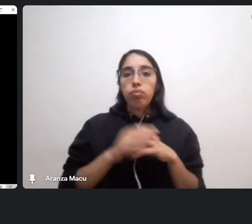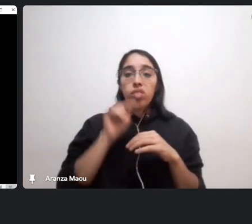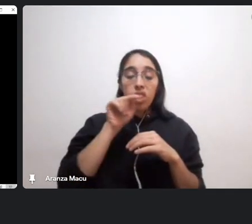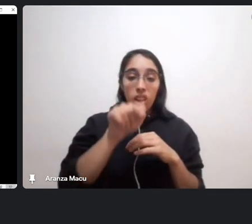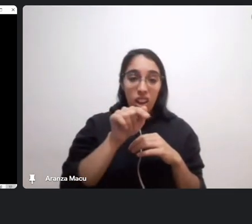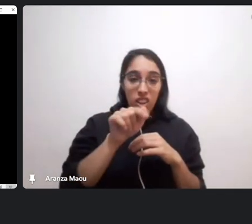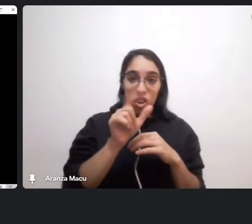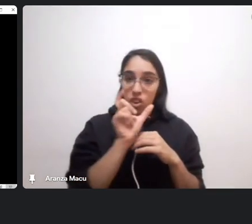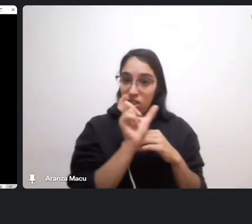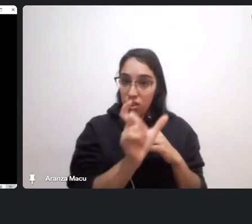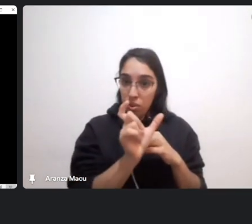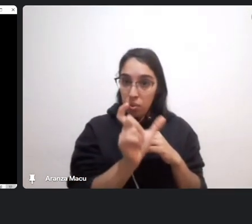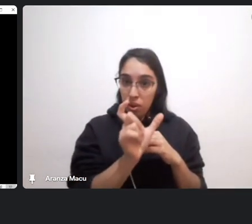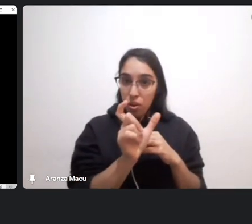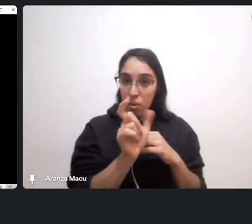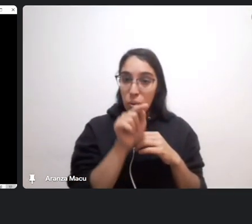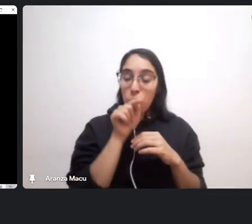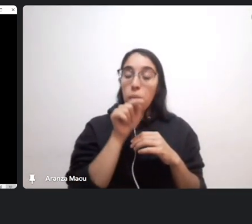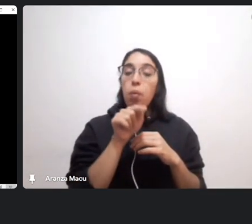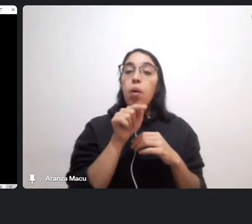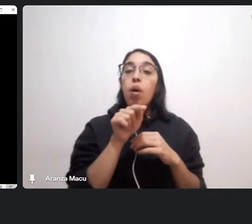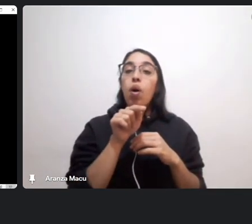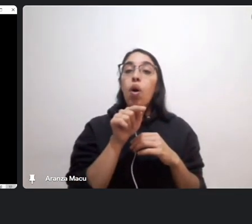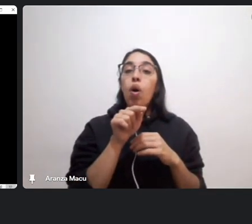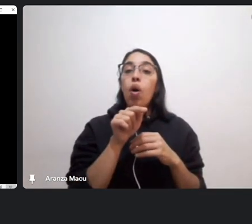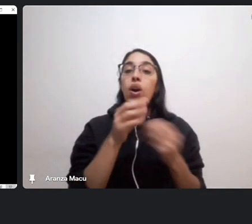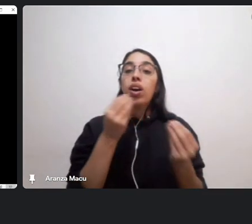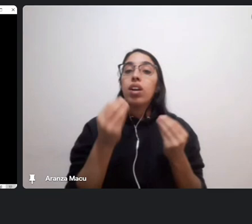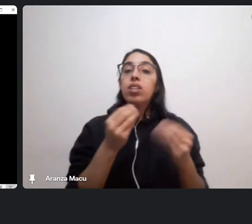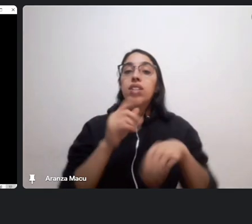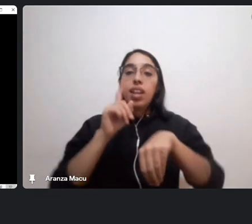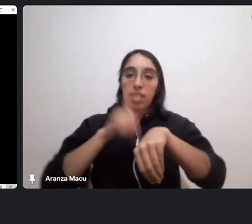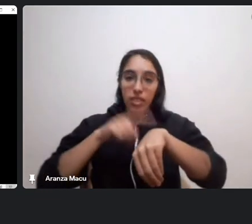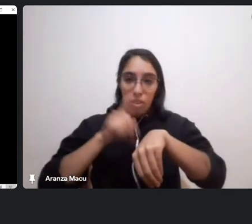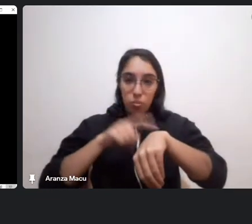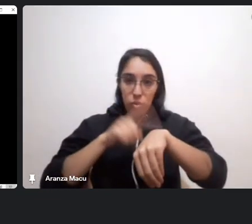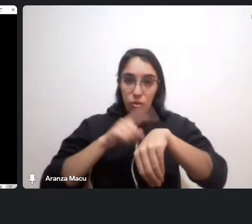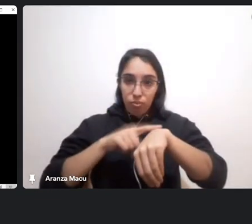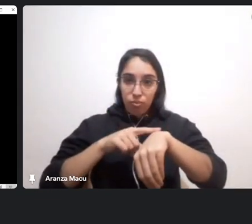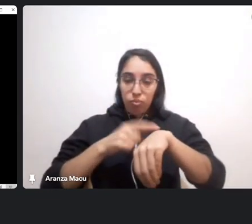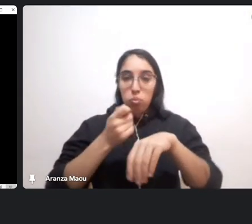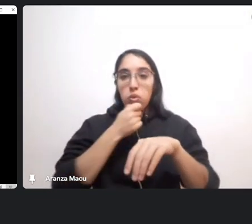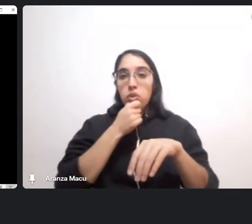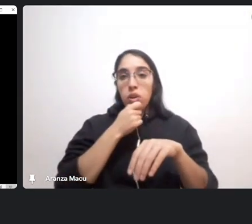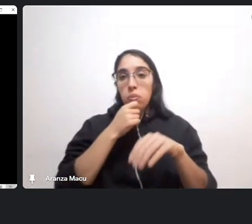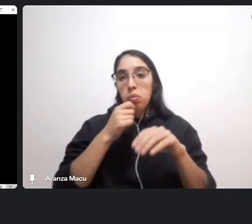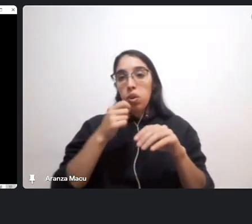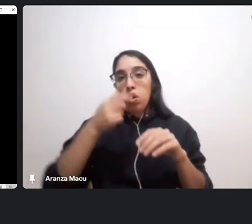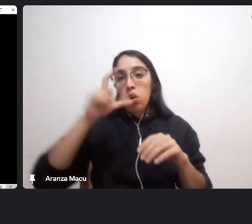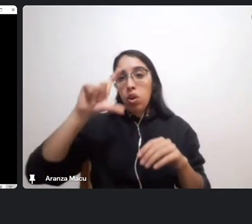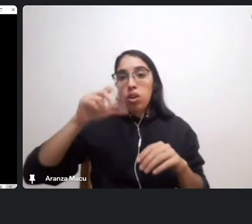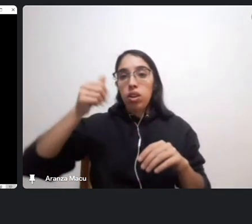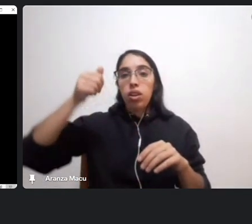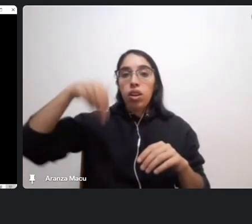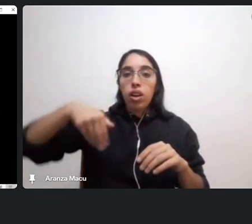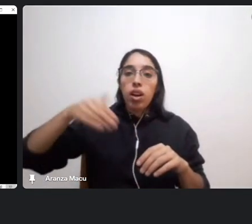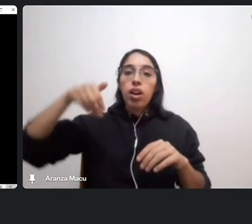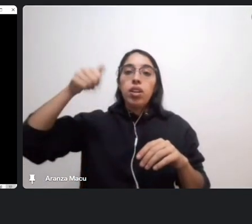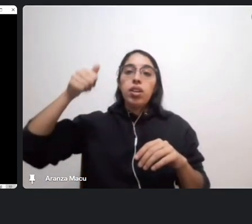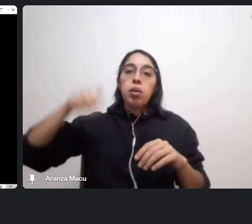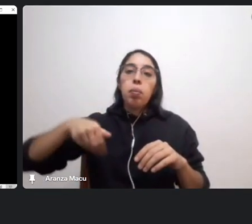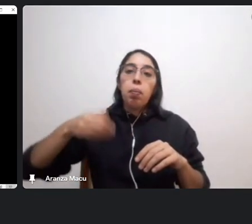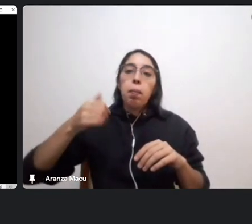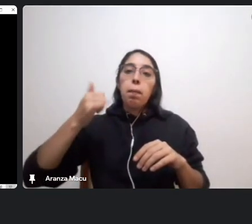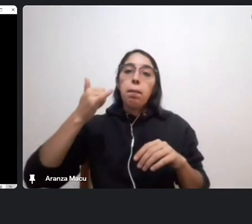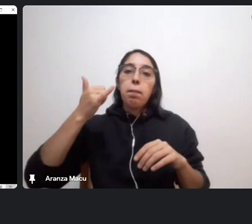el tiempo, entonces si es can o may va a estar en presente. Si es must, va a estar en presente. Si es could